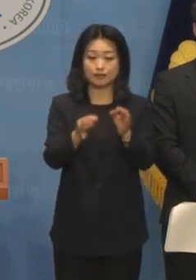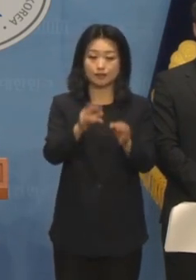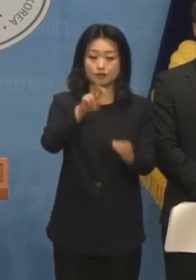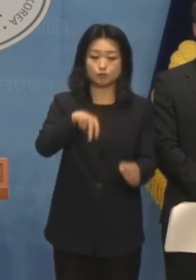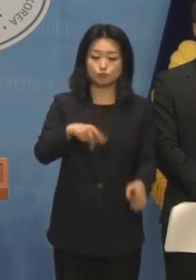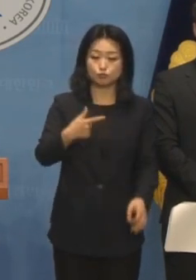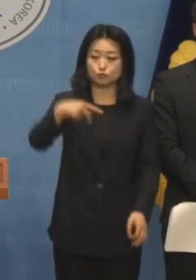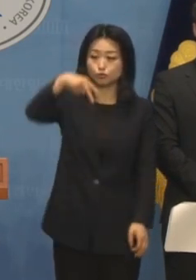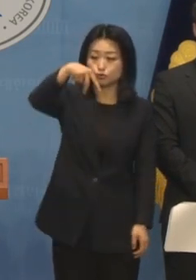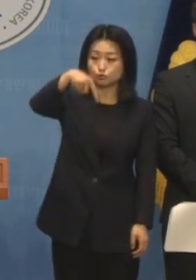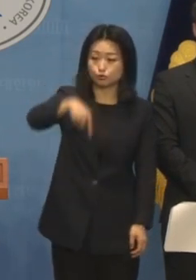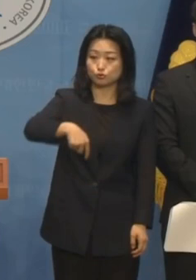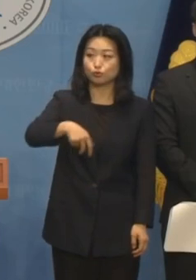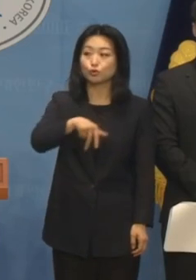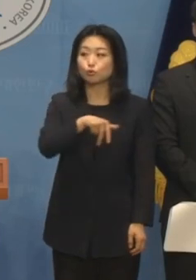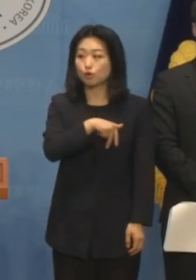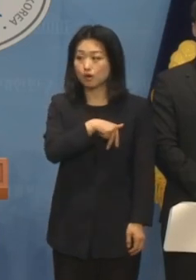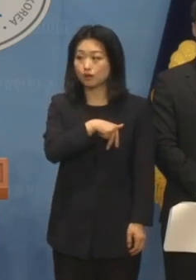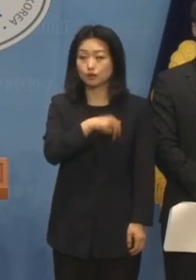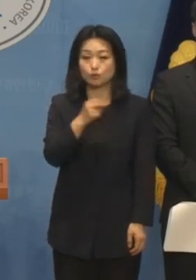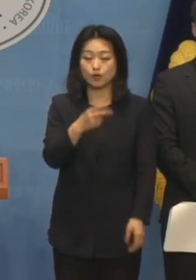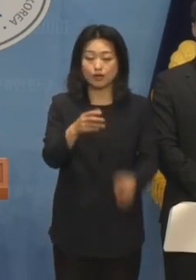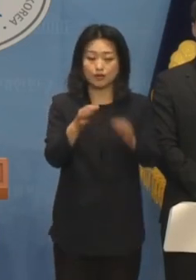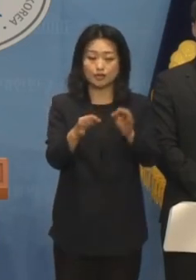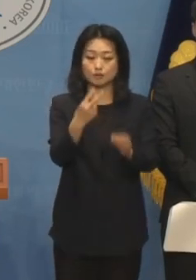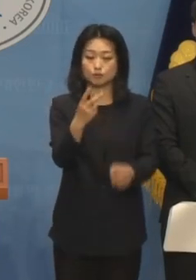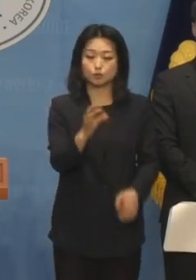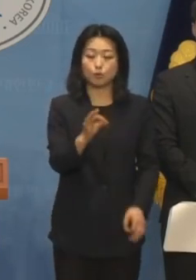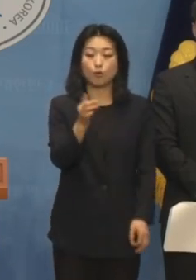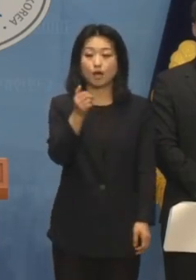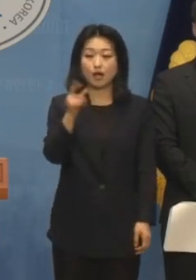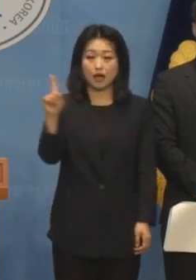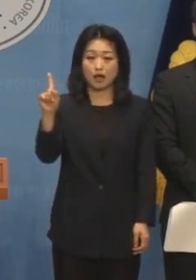김문수 의원님과 김동완 의원님이